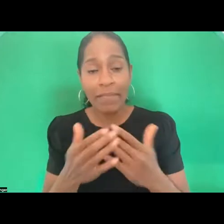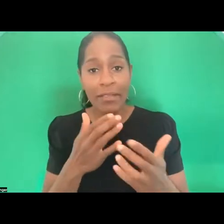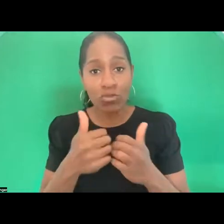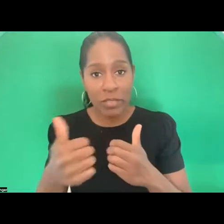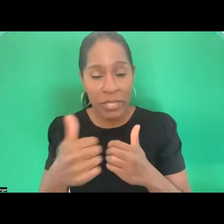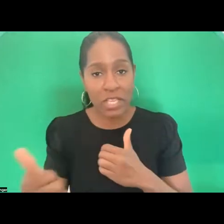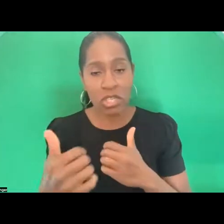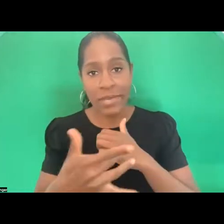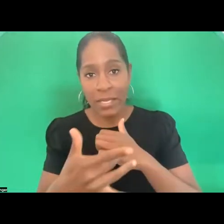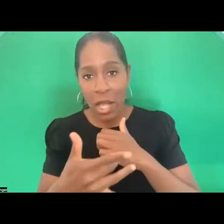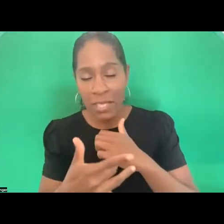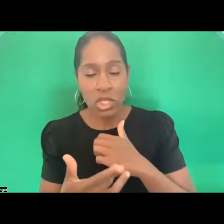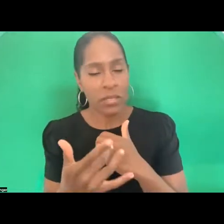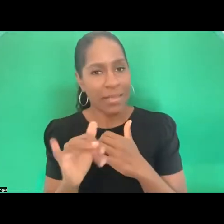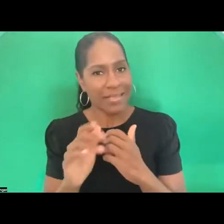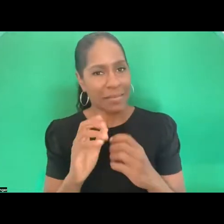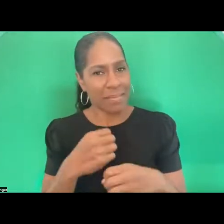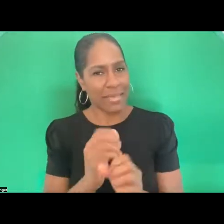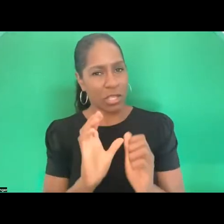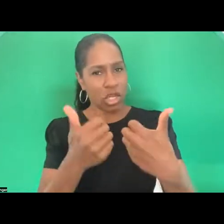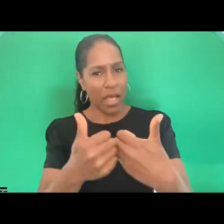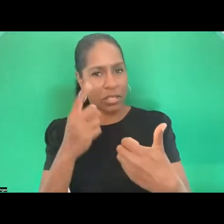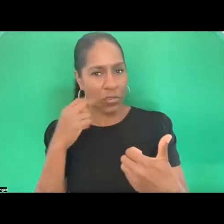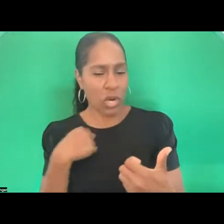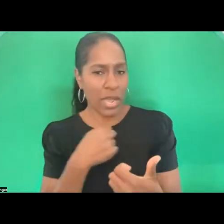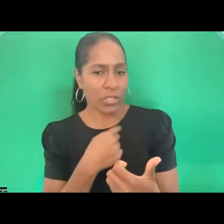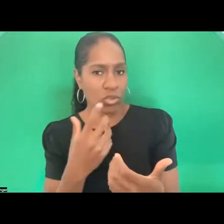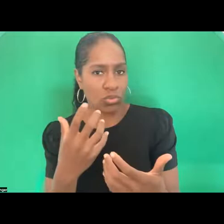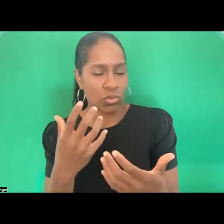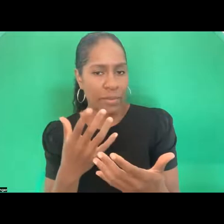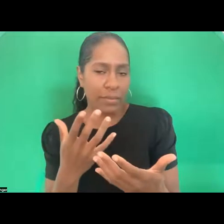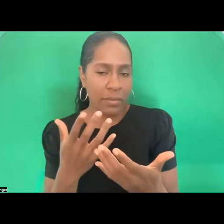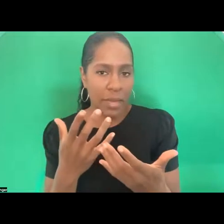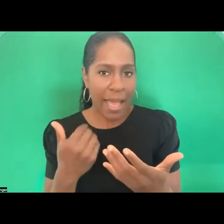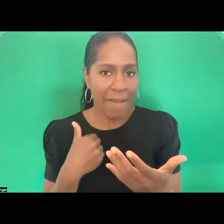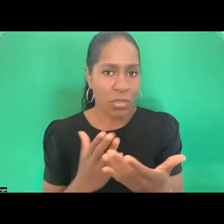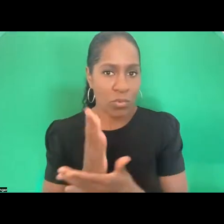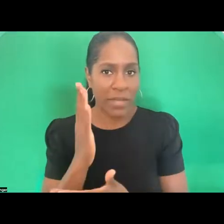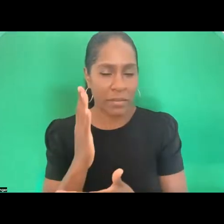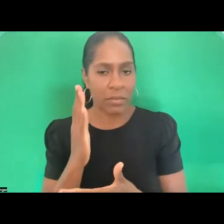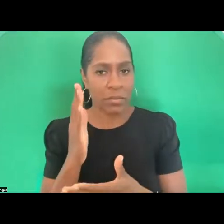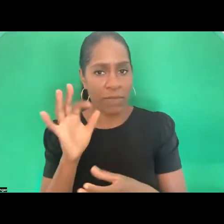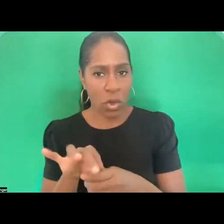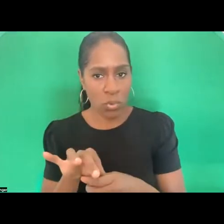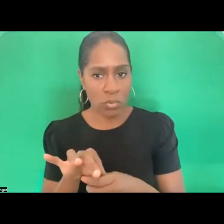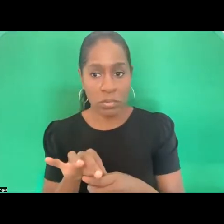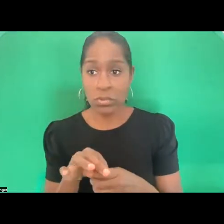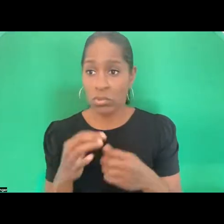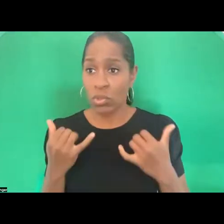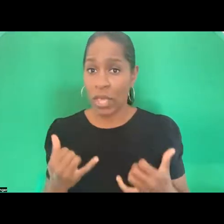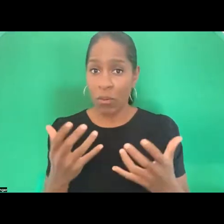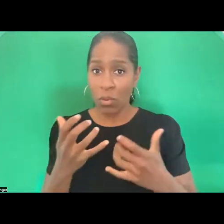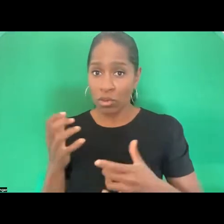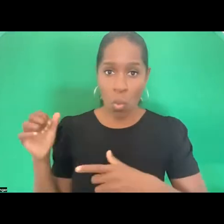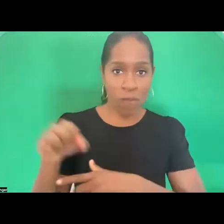información transporte tecnología y demás ha sido que sea muy difícil para nosotros ejercer nuestro derecho a votar hoy